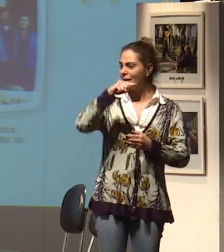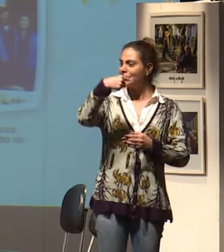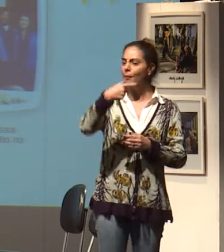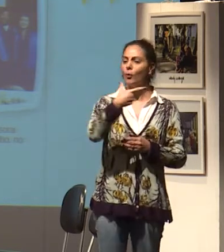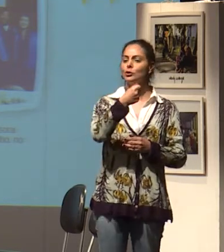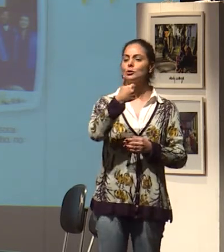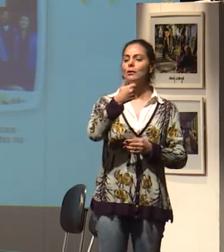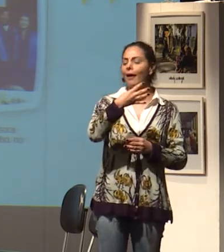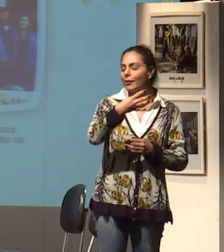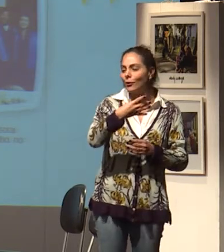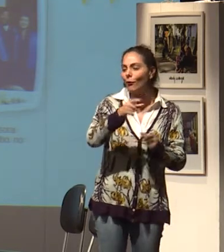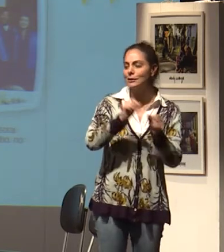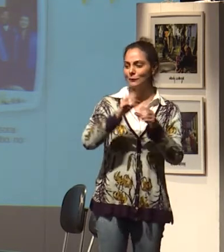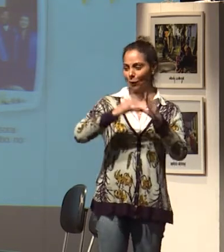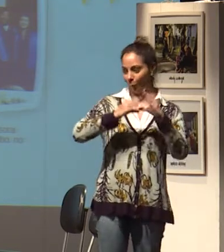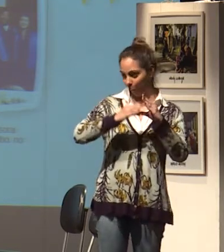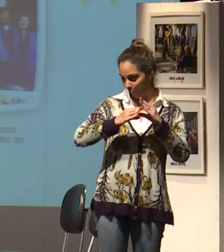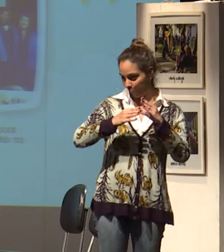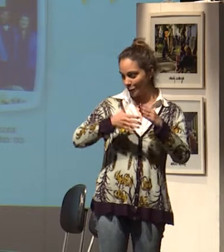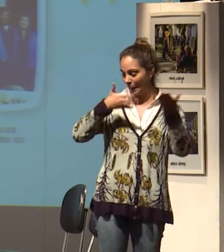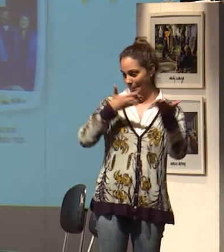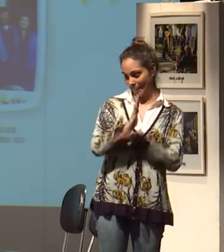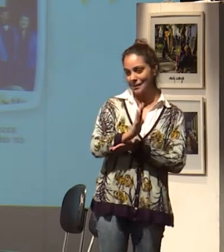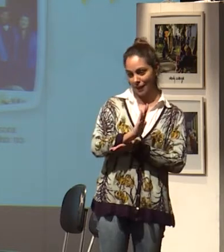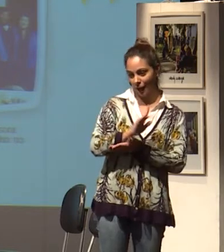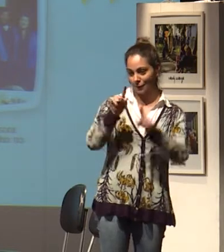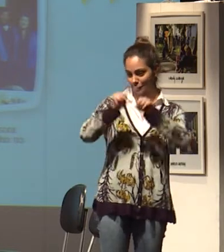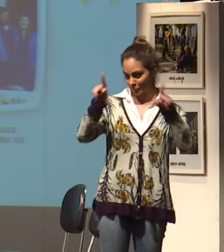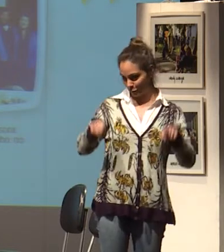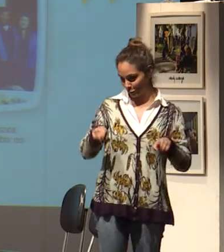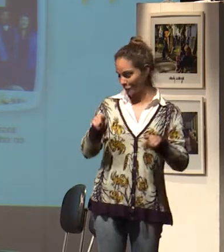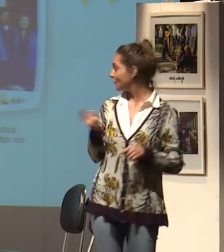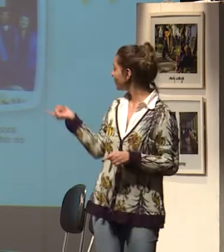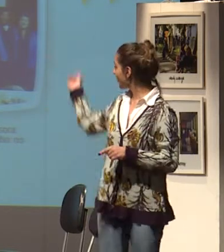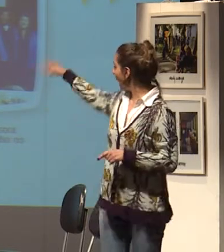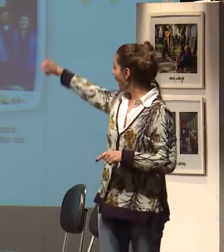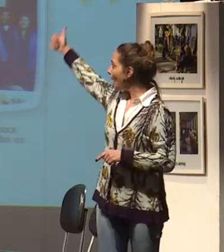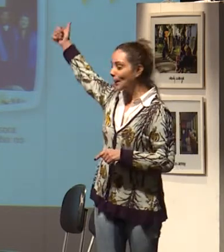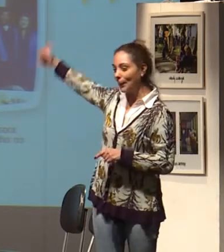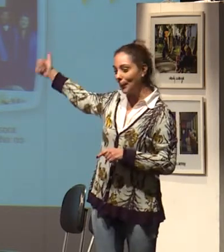com professora, e depois, em 2014, foi quando eu fiz o concurso. Eu prestei o concurso e fui aprovada, e agora sou funcionária efetiva da